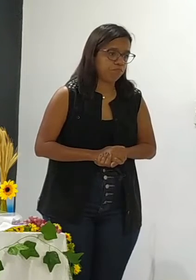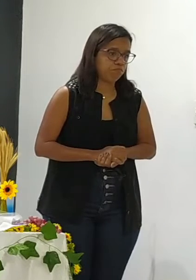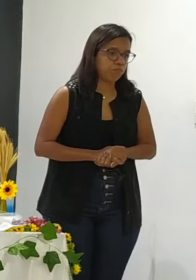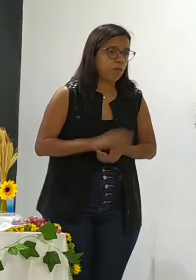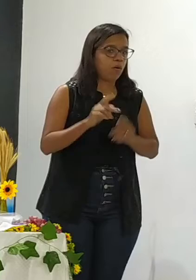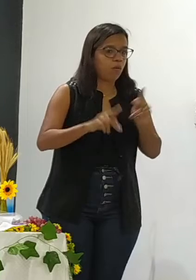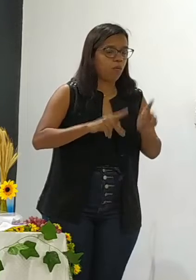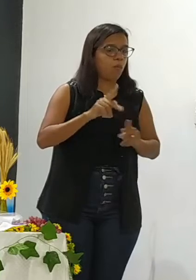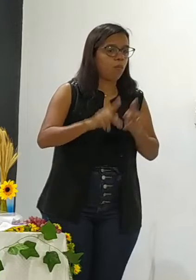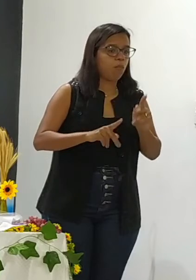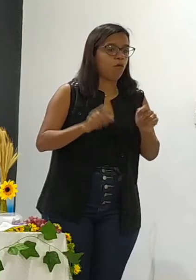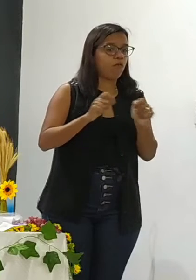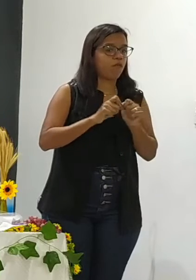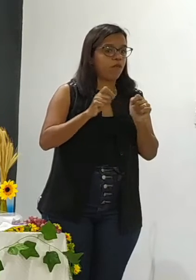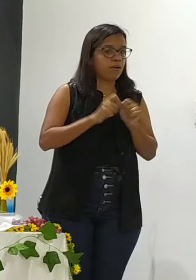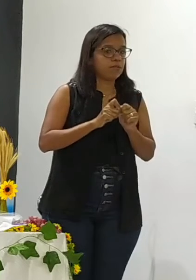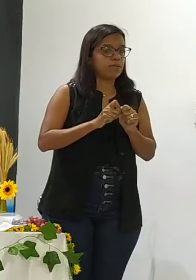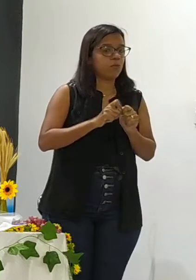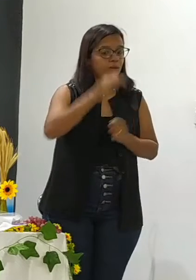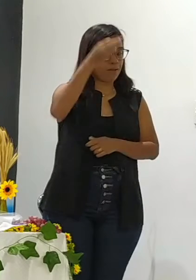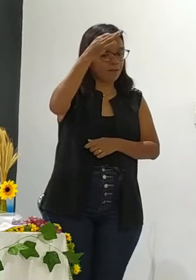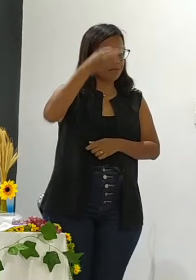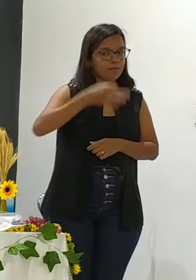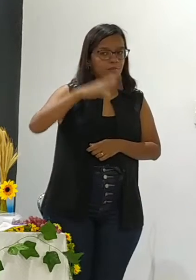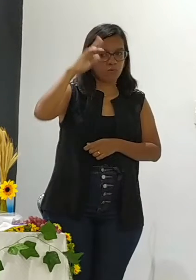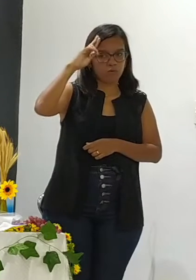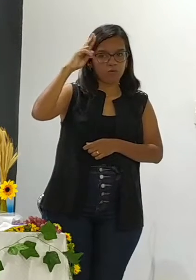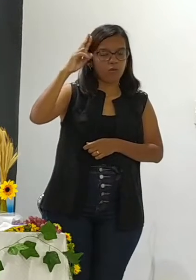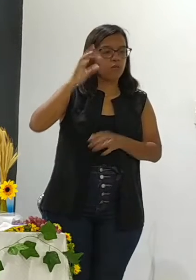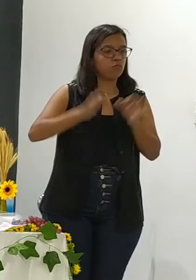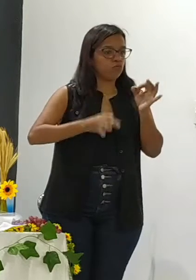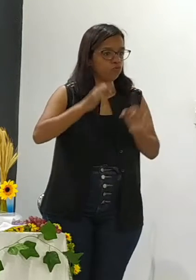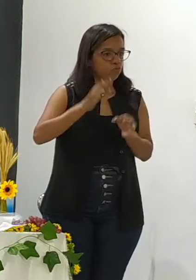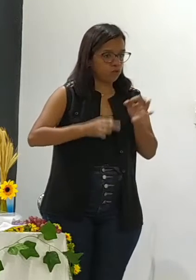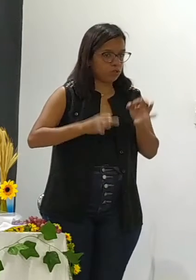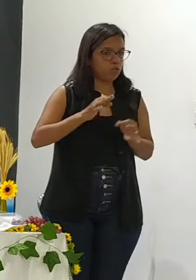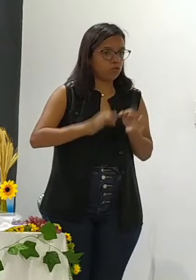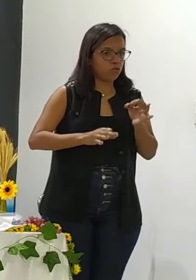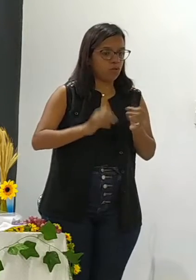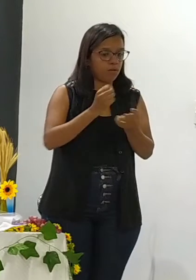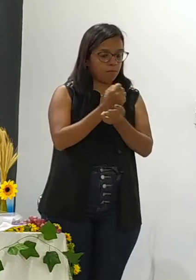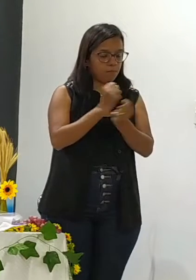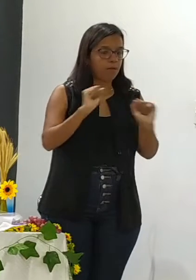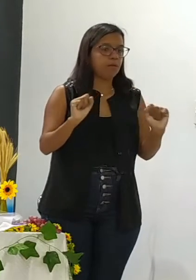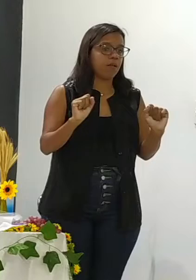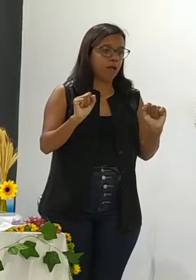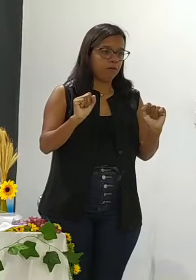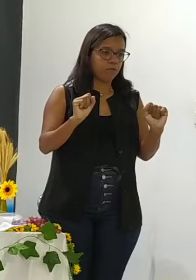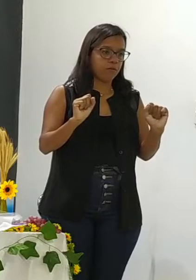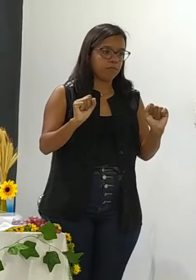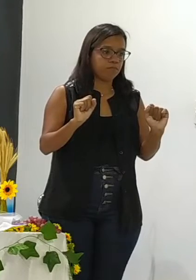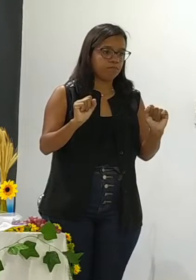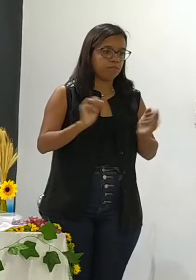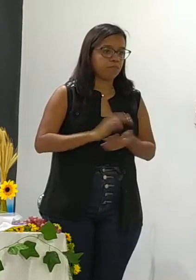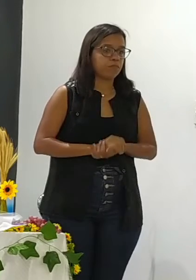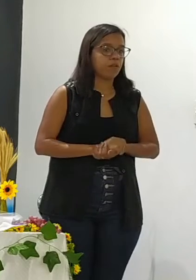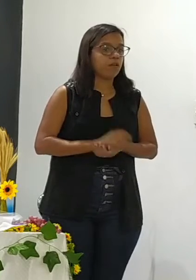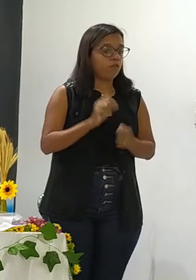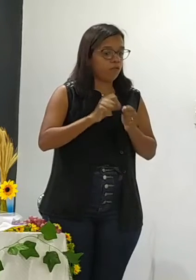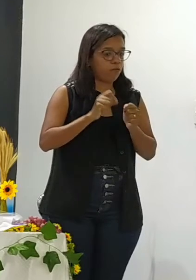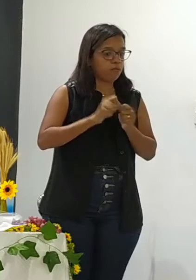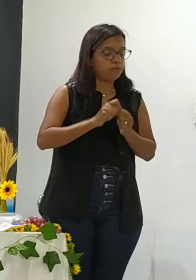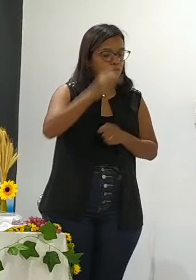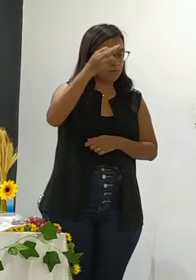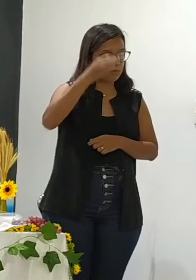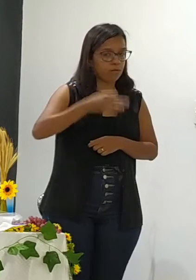O povo fazia o que era reto diante do Senhor, vinha o juiz, assumia, libertava eles, aí eles faziam o que era reto